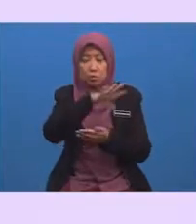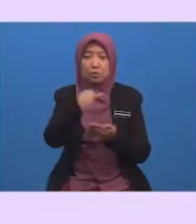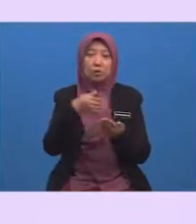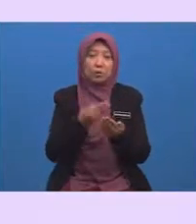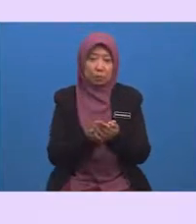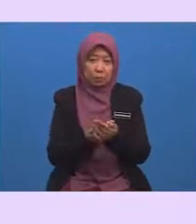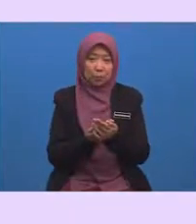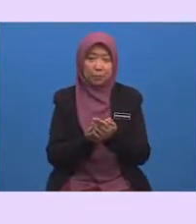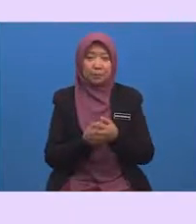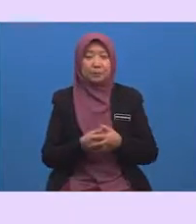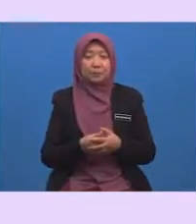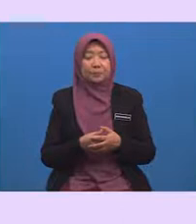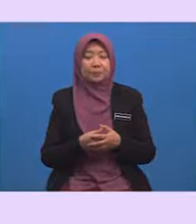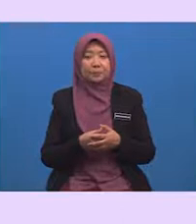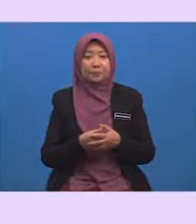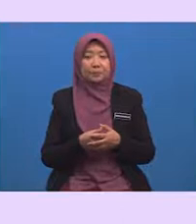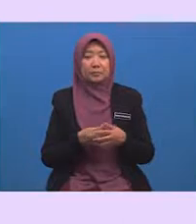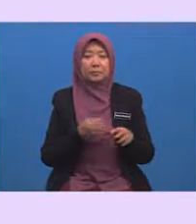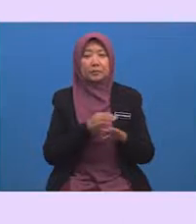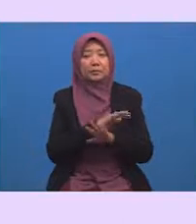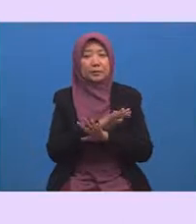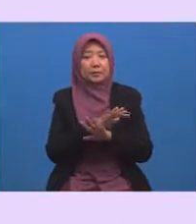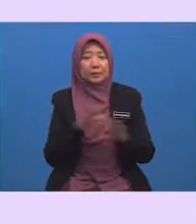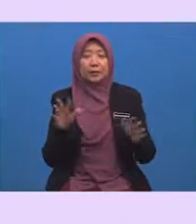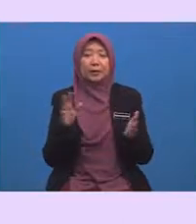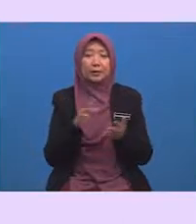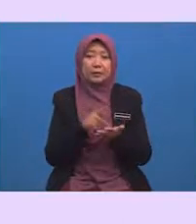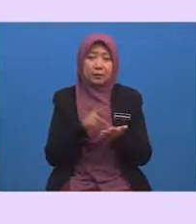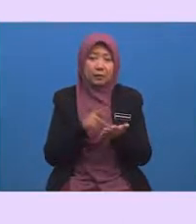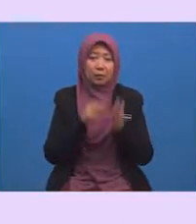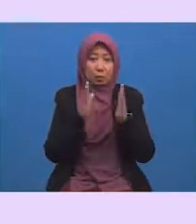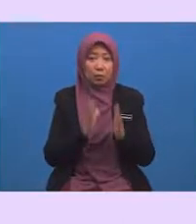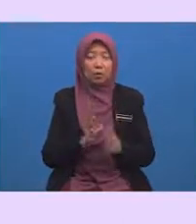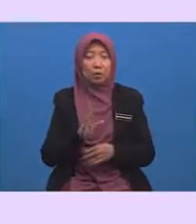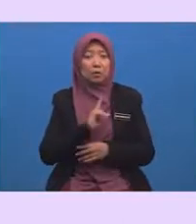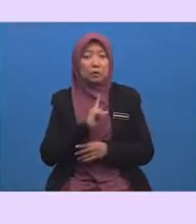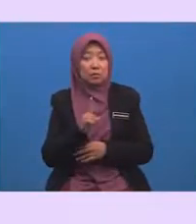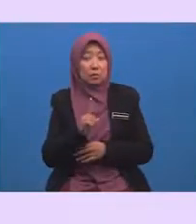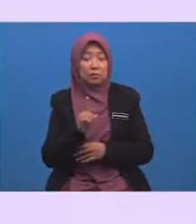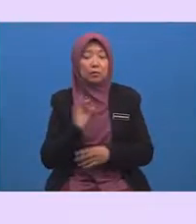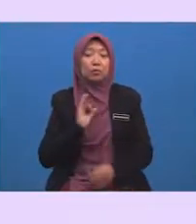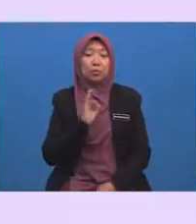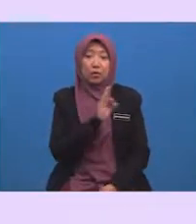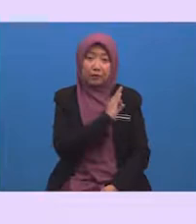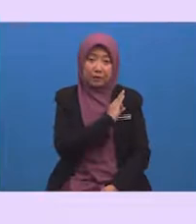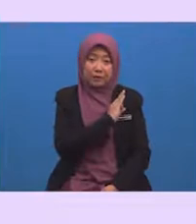makhluk tanpa mengira sama ada mereka ini orang Islam ataupun orang